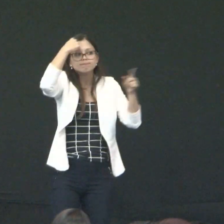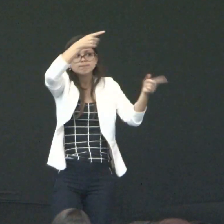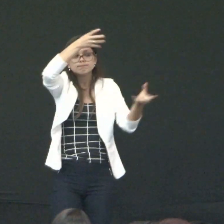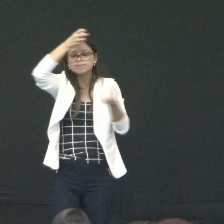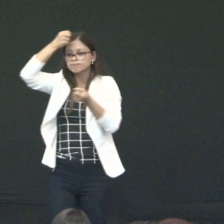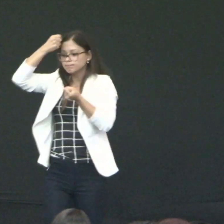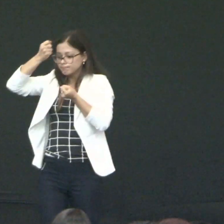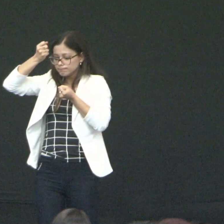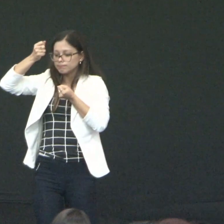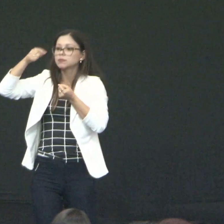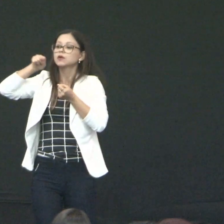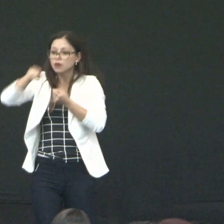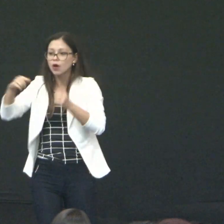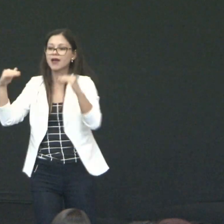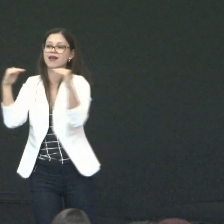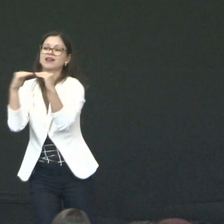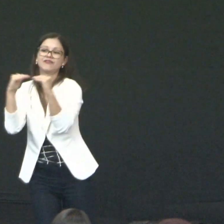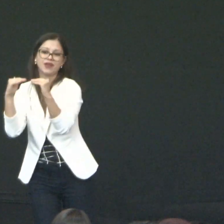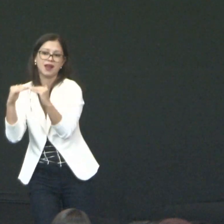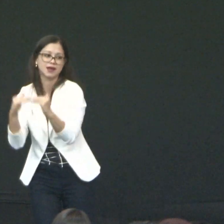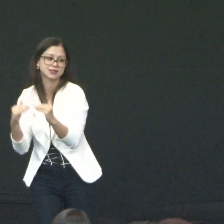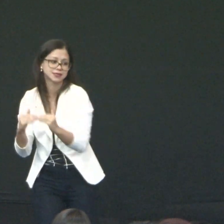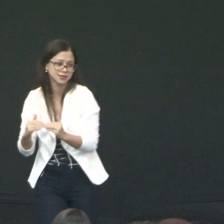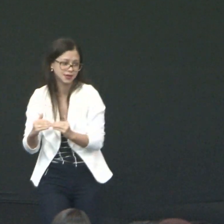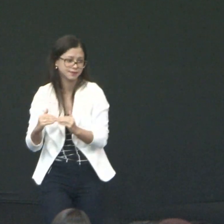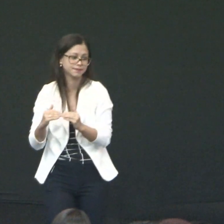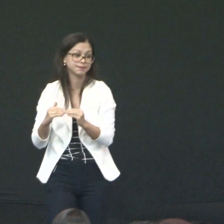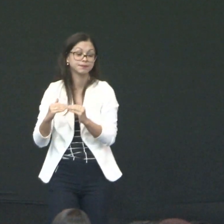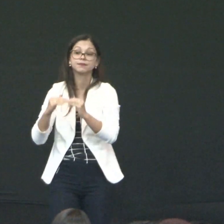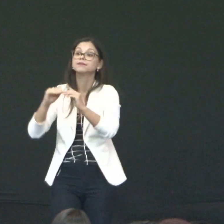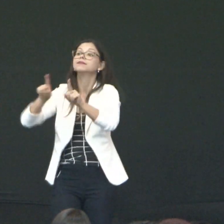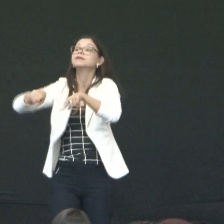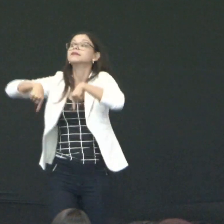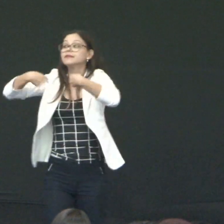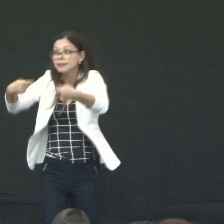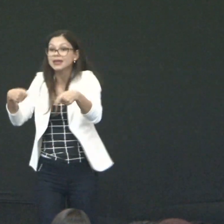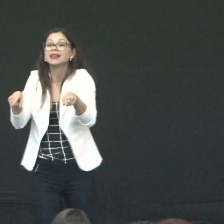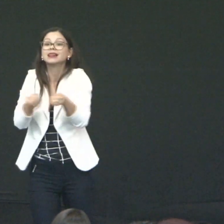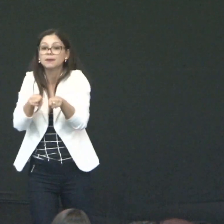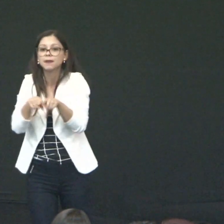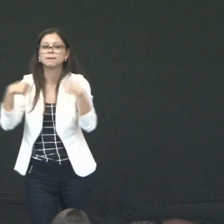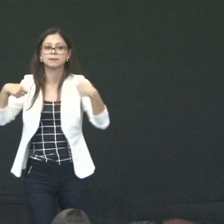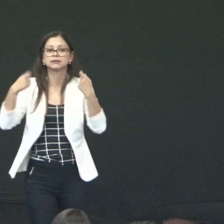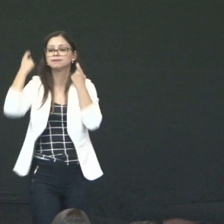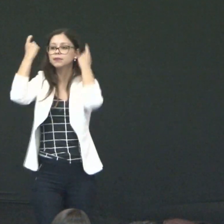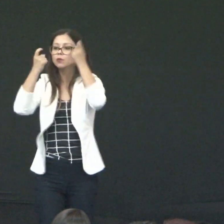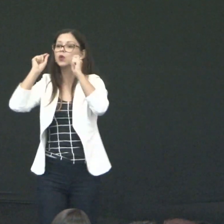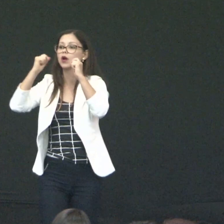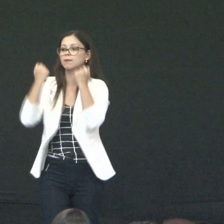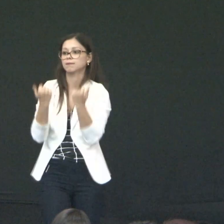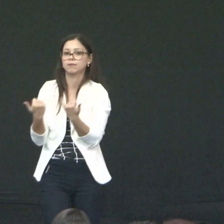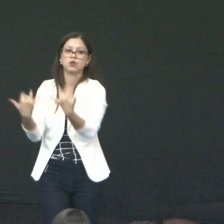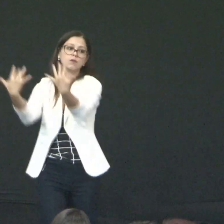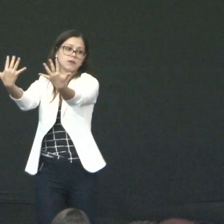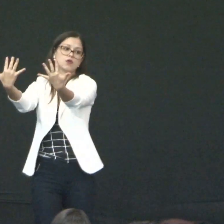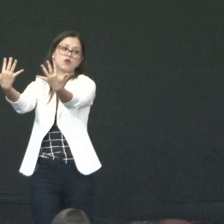usado na SI e o sinal que é usado na Libras. É importante entender as equivalências e saber que não só